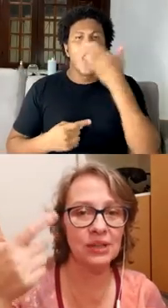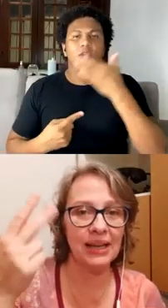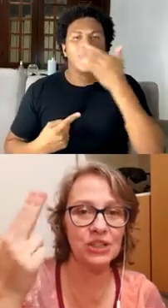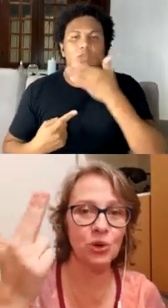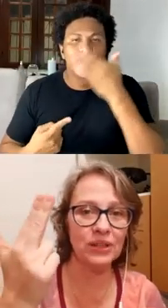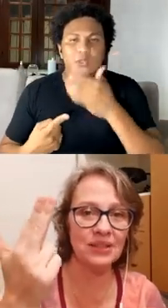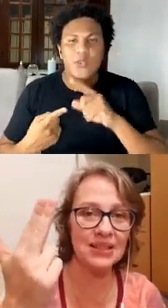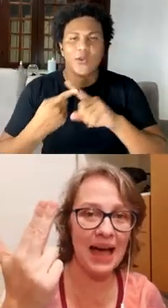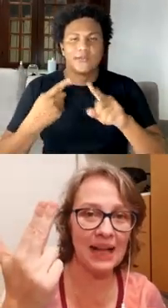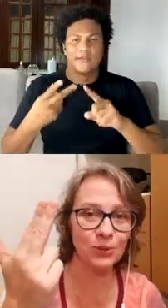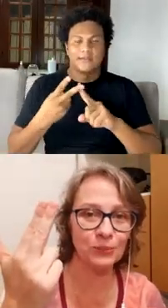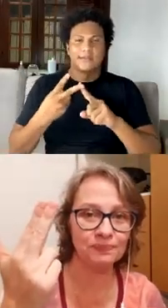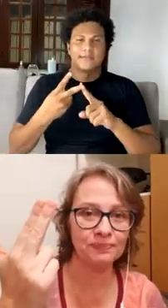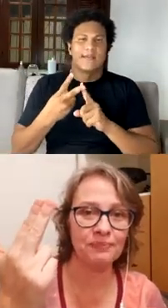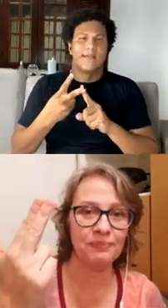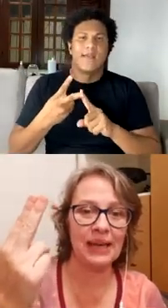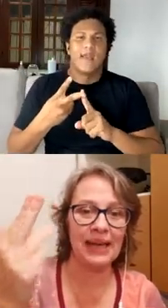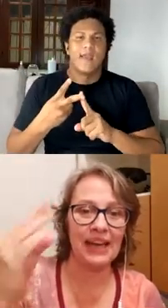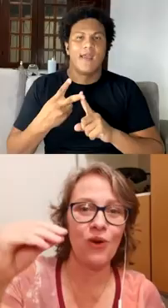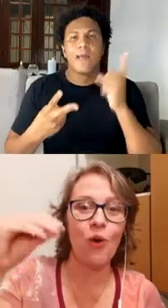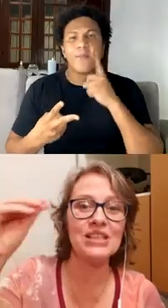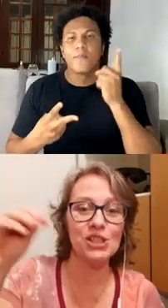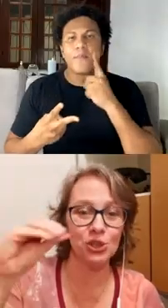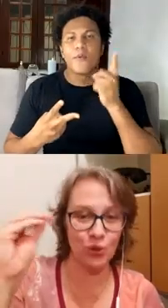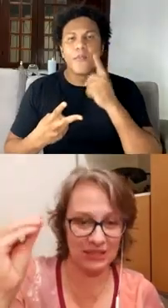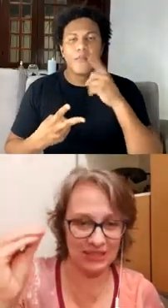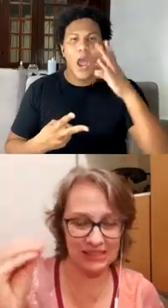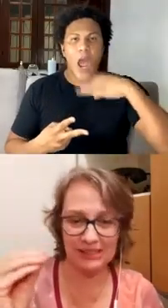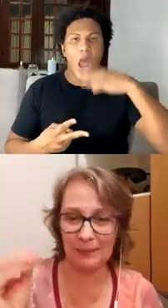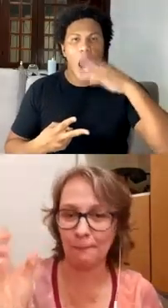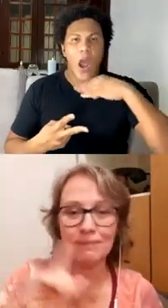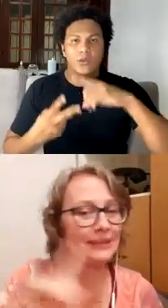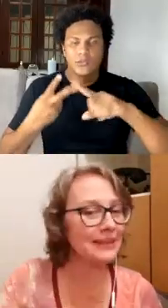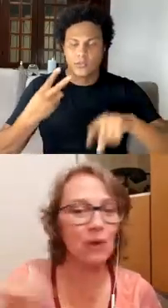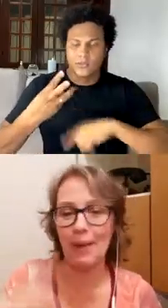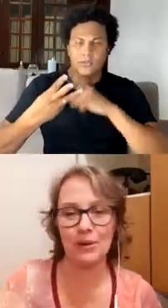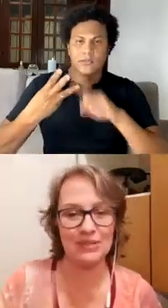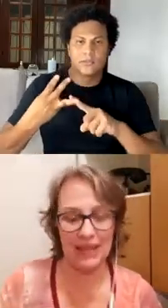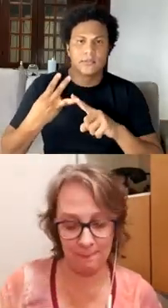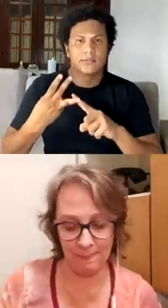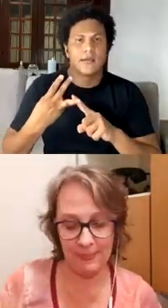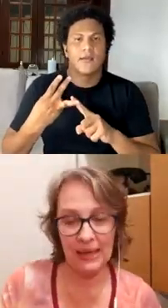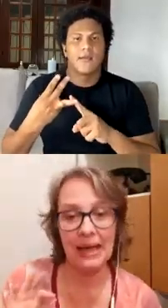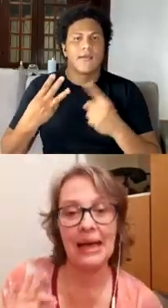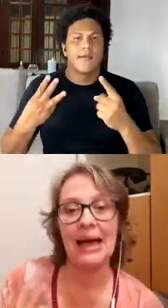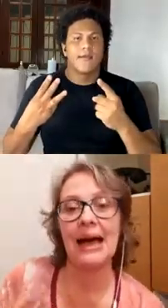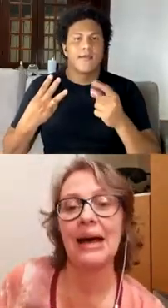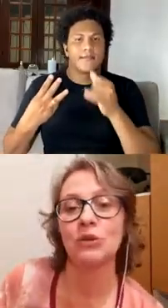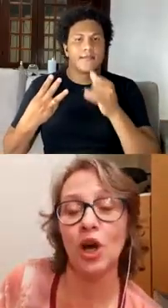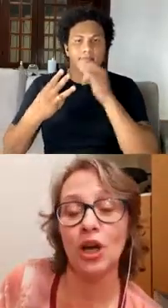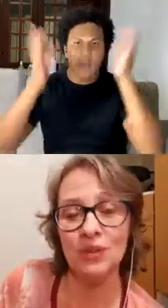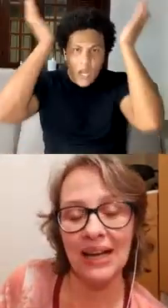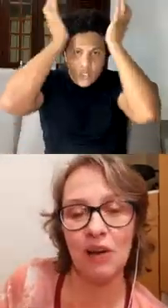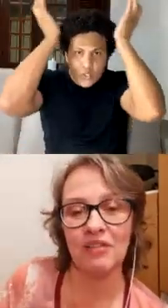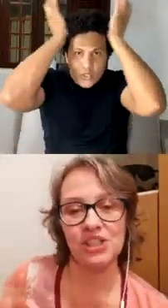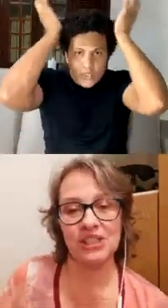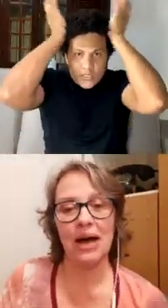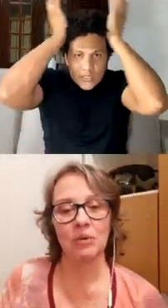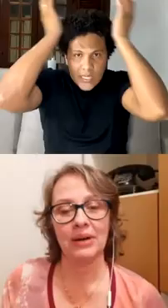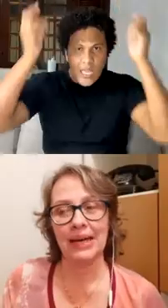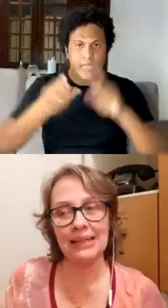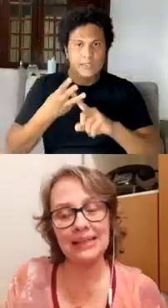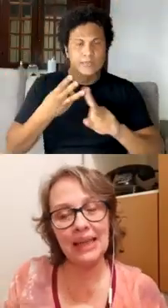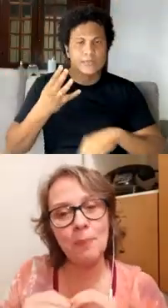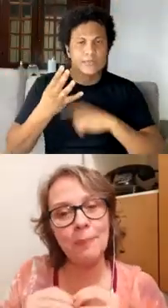house, leite condensado, coisas doces. Não é para usar. O nosso canal